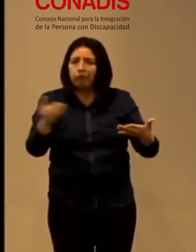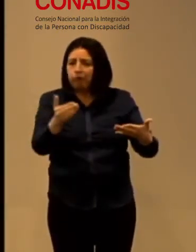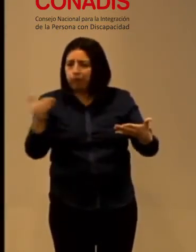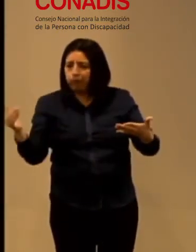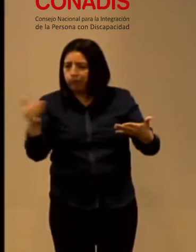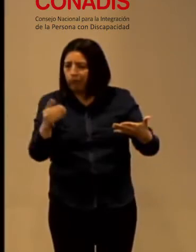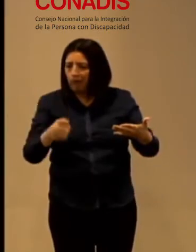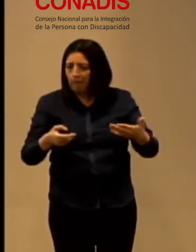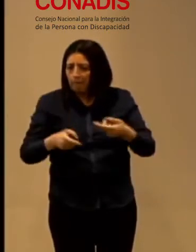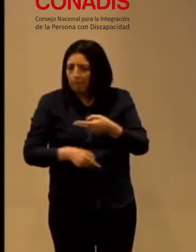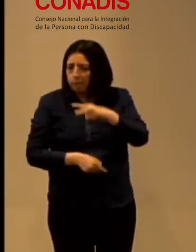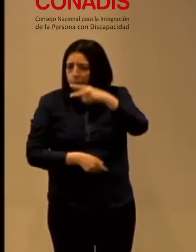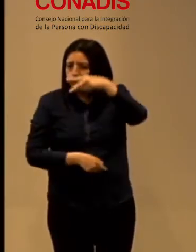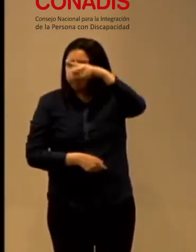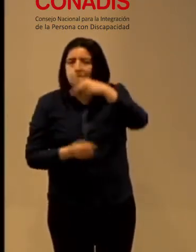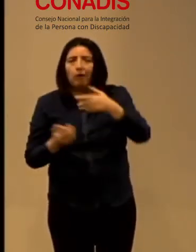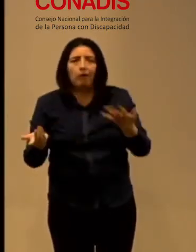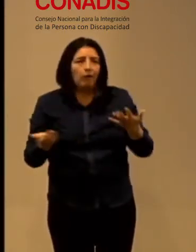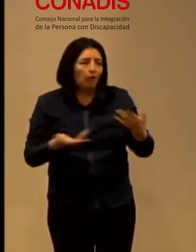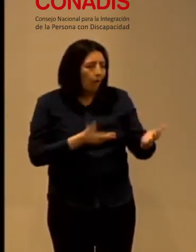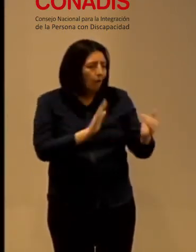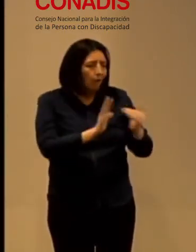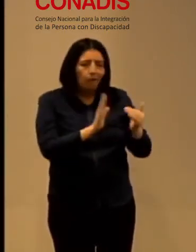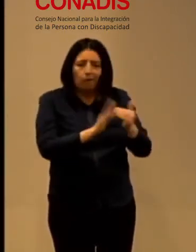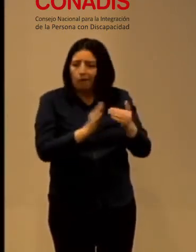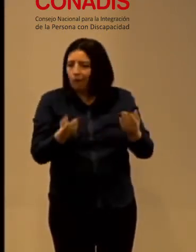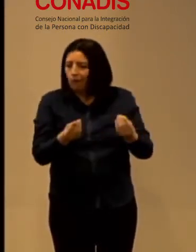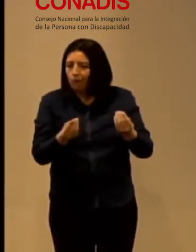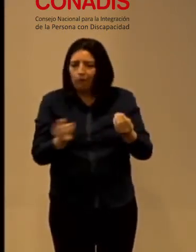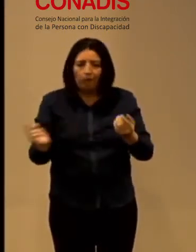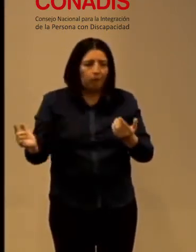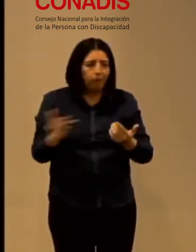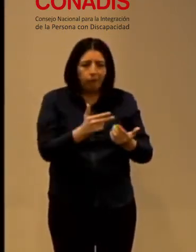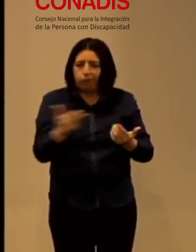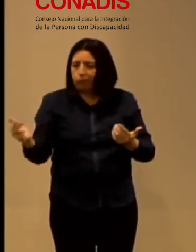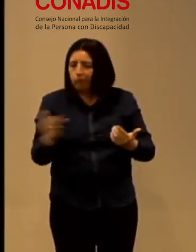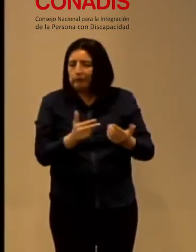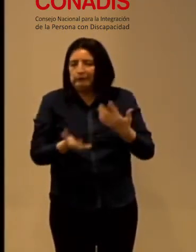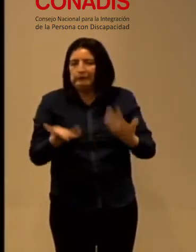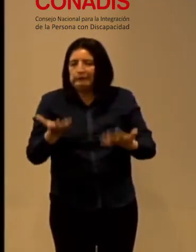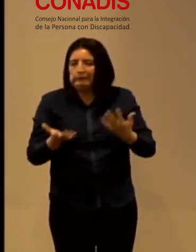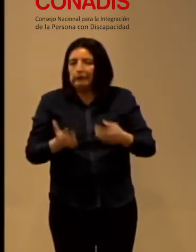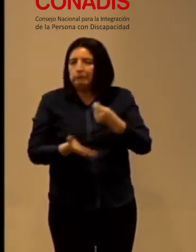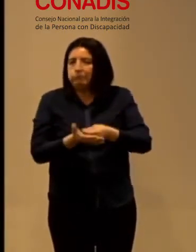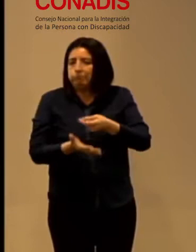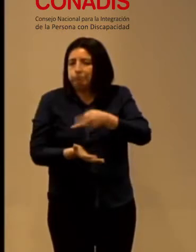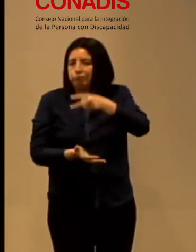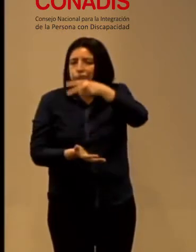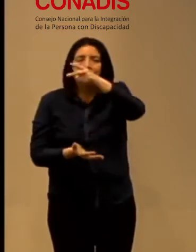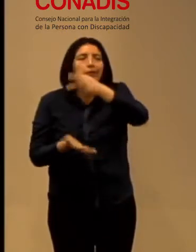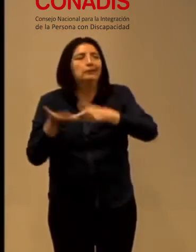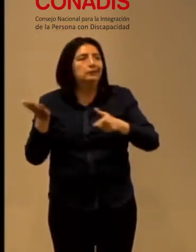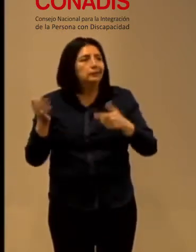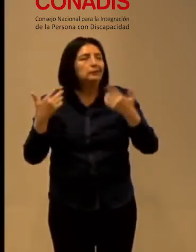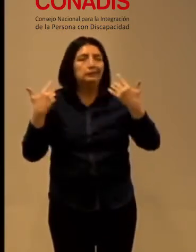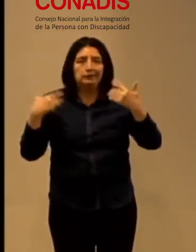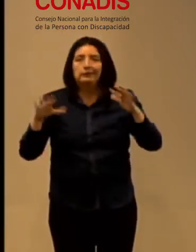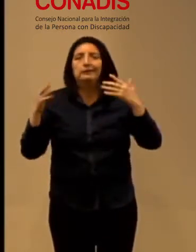podían ser mayores, o los costos de encontrar un alojamiento si se trasladaban podían ser mayores. Entonces, eso es algo que ya